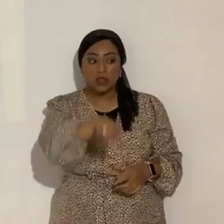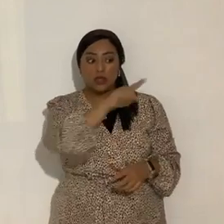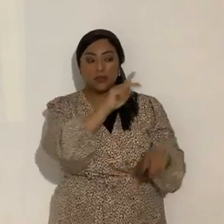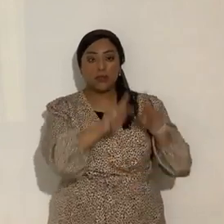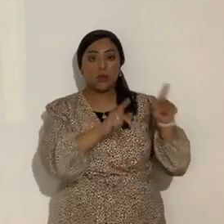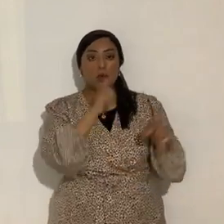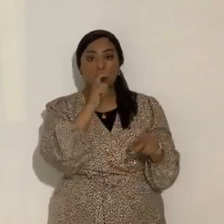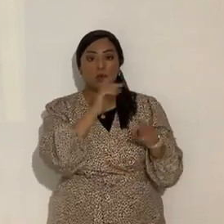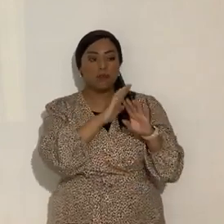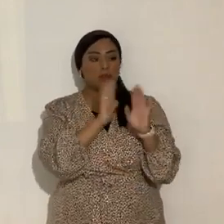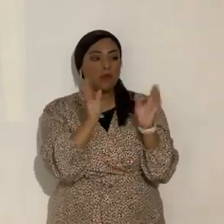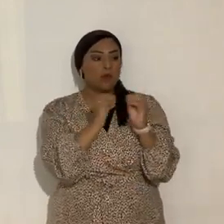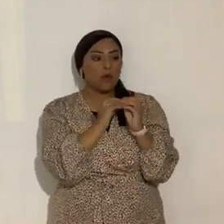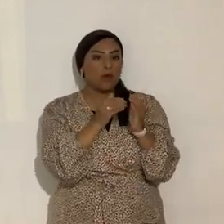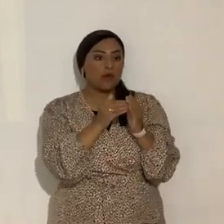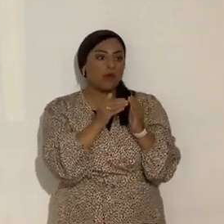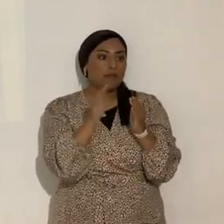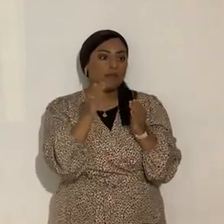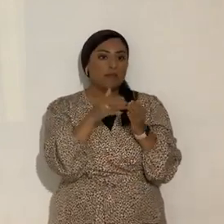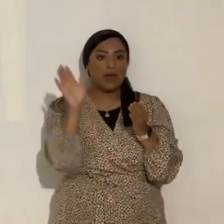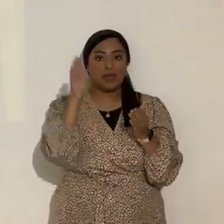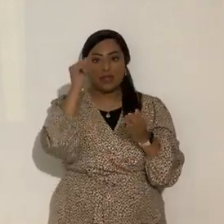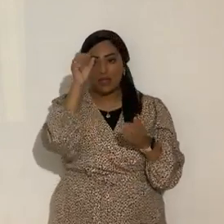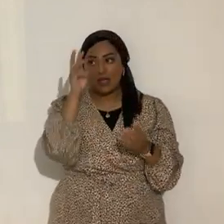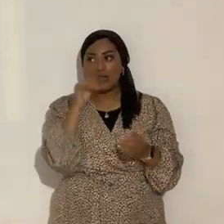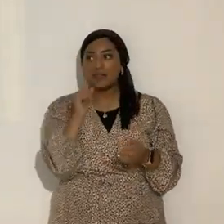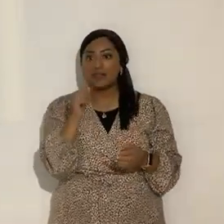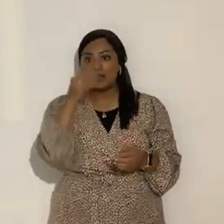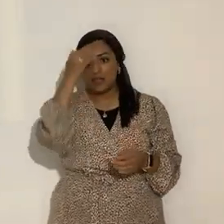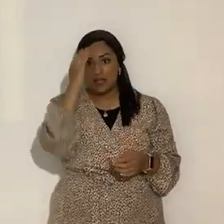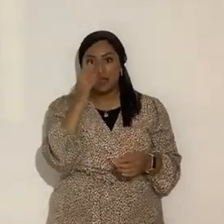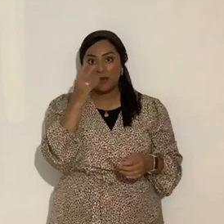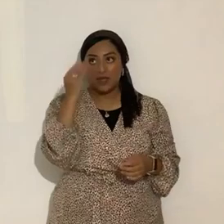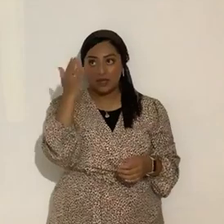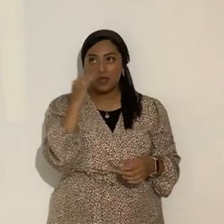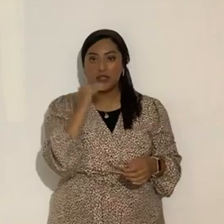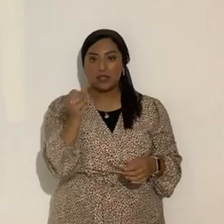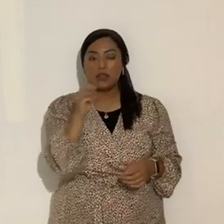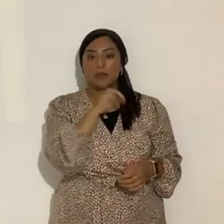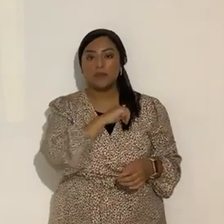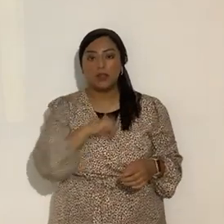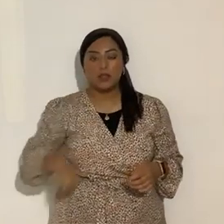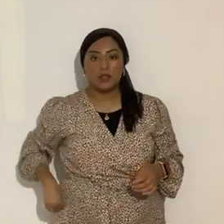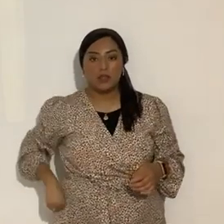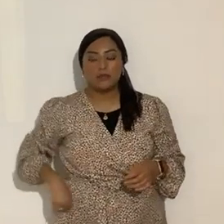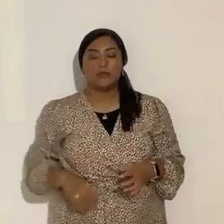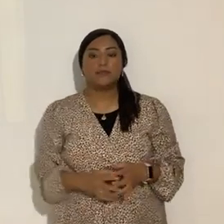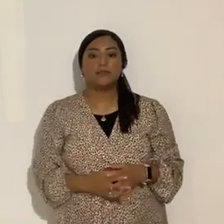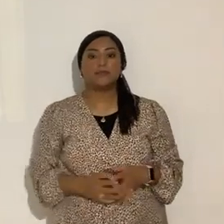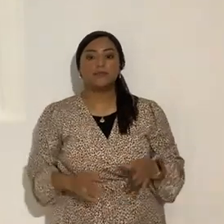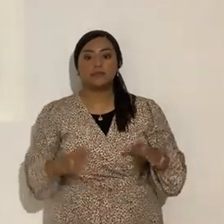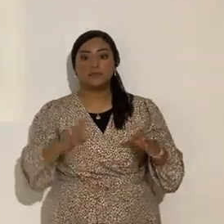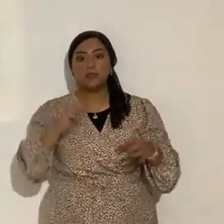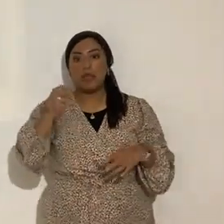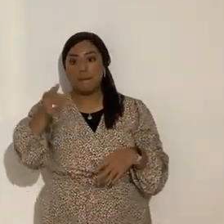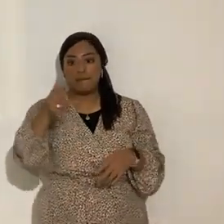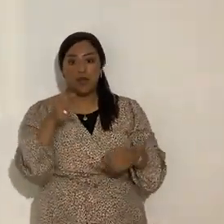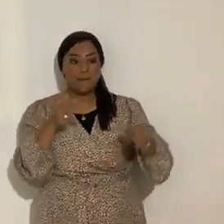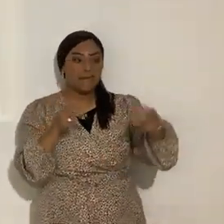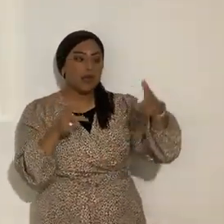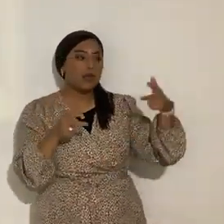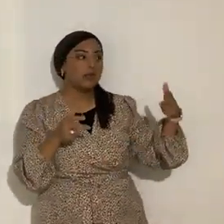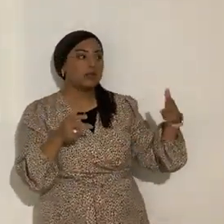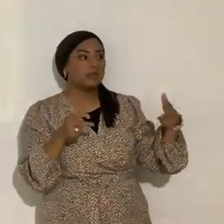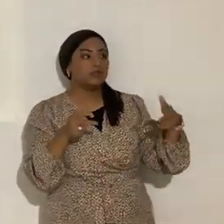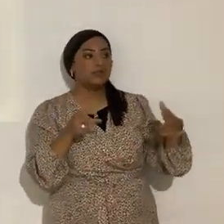los que acaban negando que Yahshua sea Elohim y que sea el Mesías. Y entonces se vuelven a las fábulas